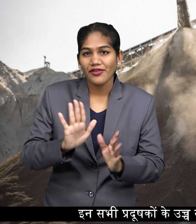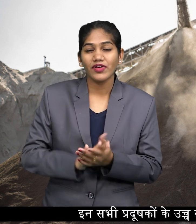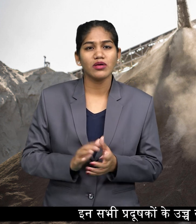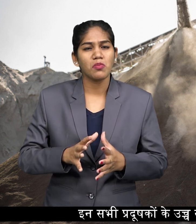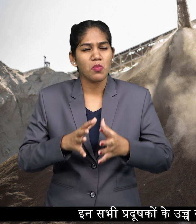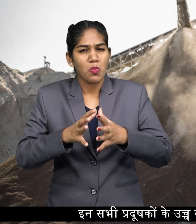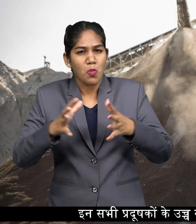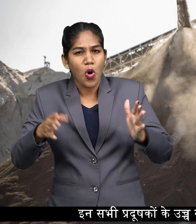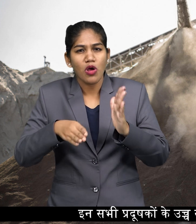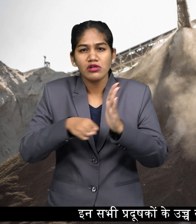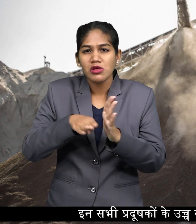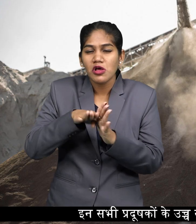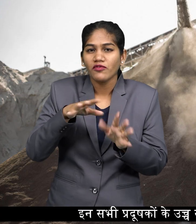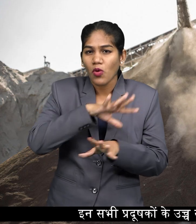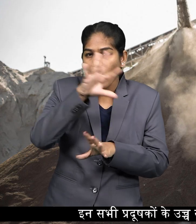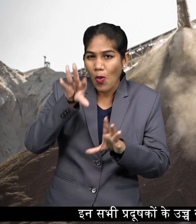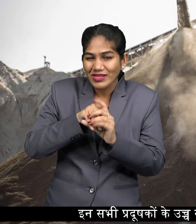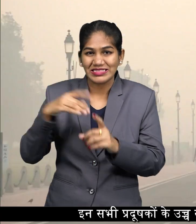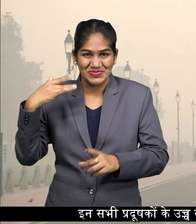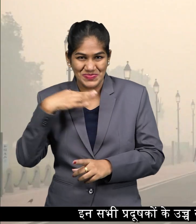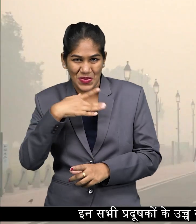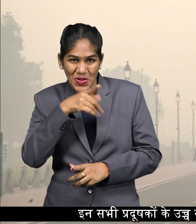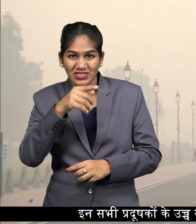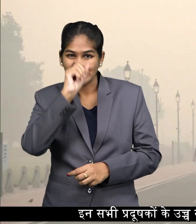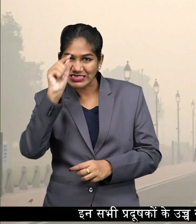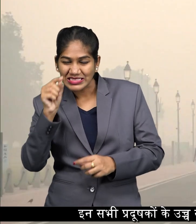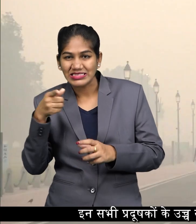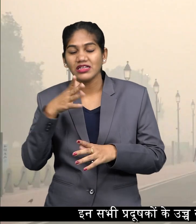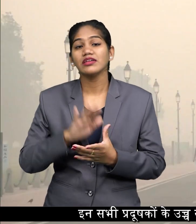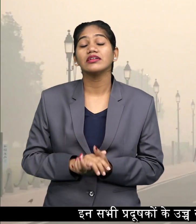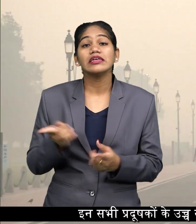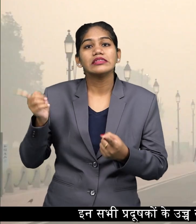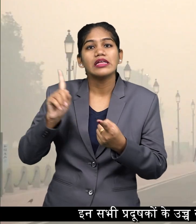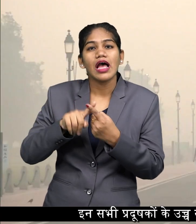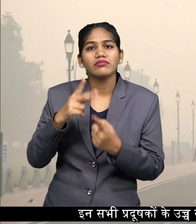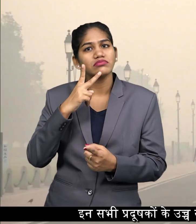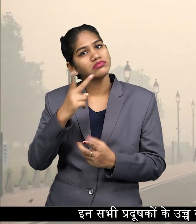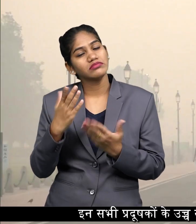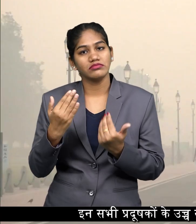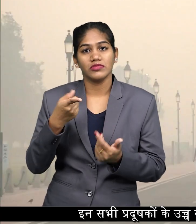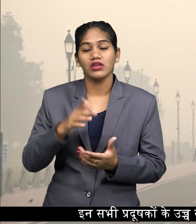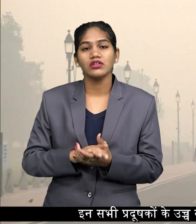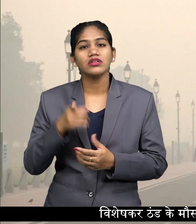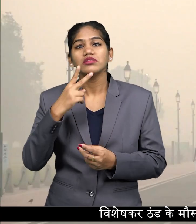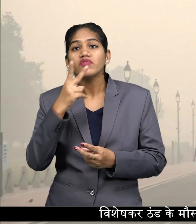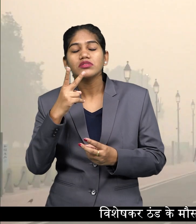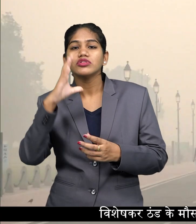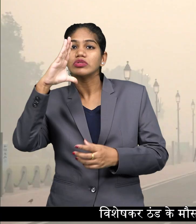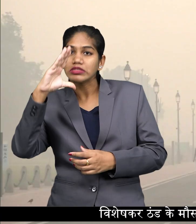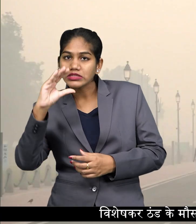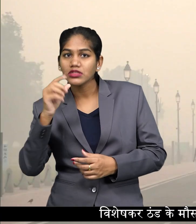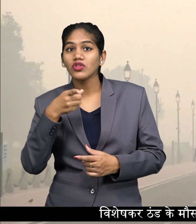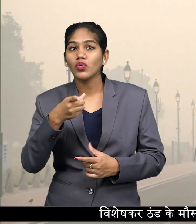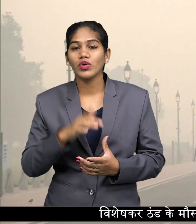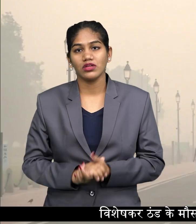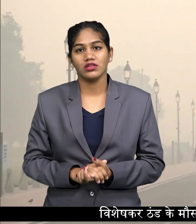पांचवा, इन सभी प्रदूषकों के उच्च स्तर की उपस्थिति के कारण दृश्यता कम हो जाती है, विशेषकर